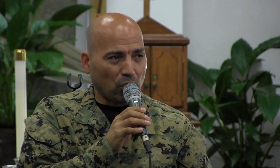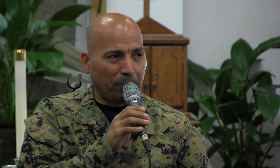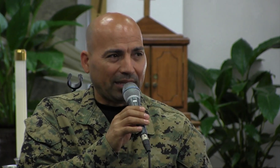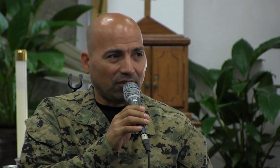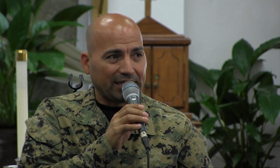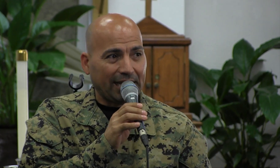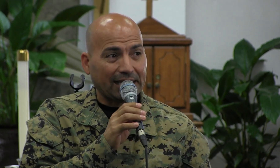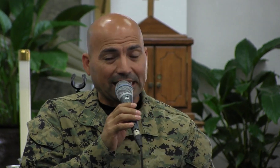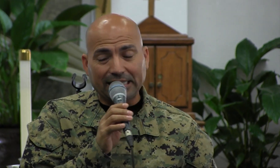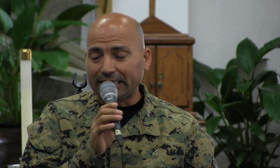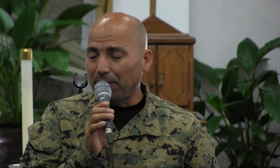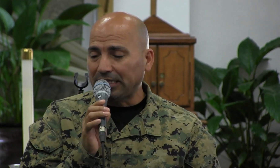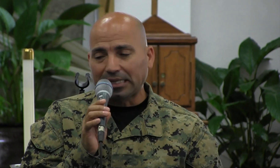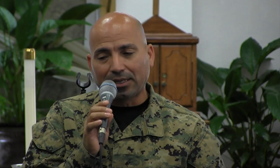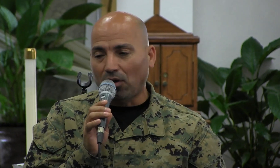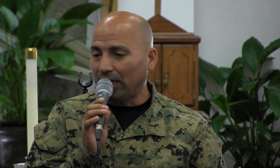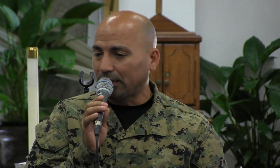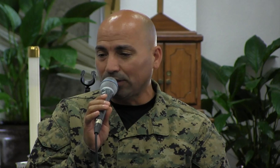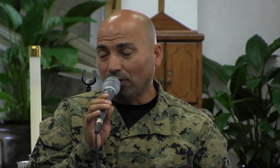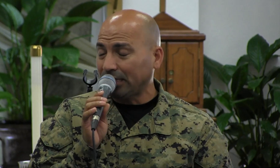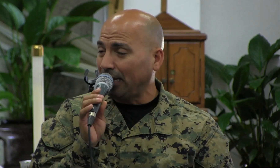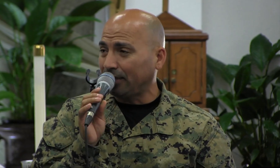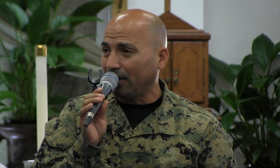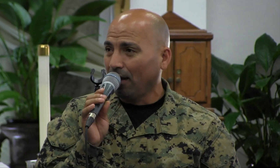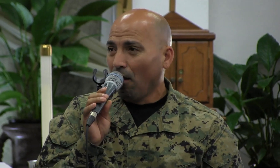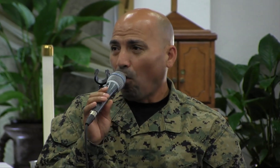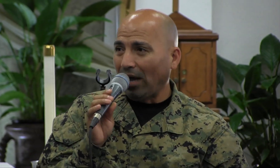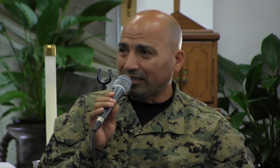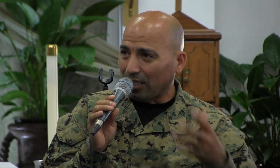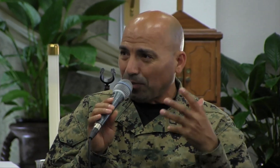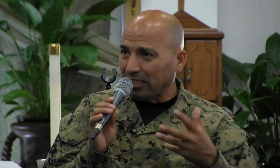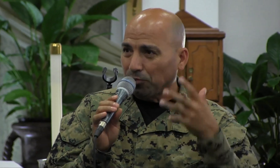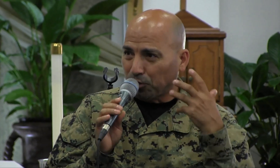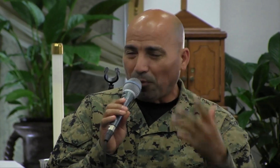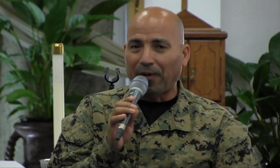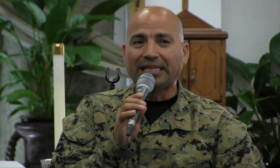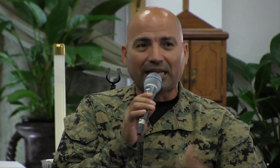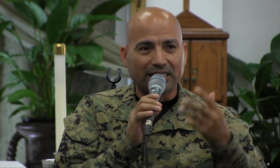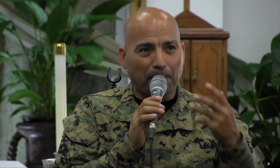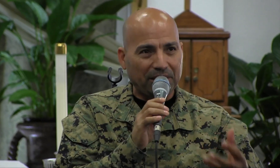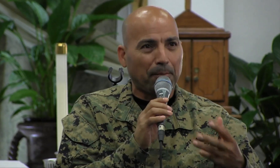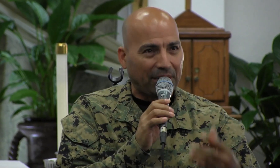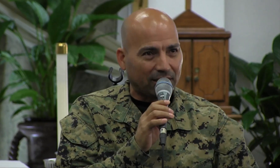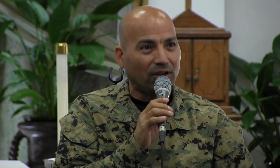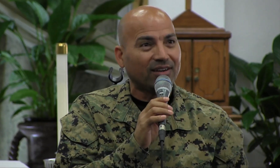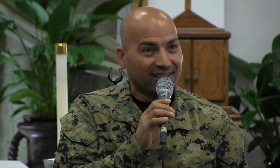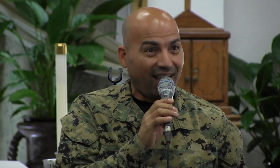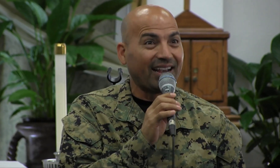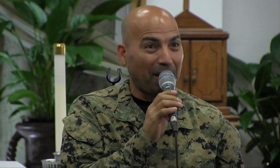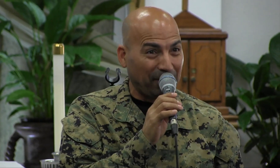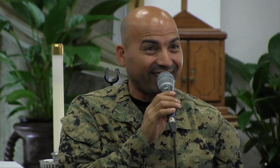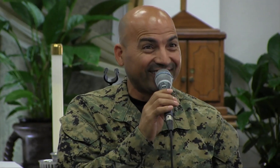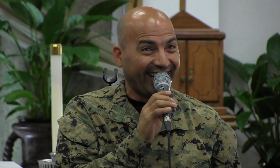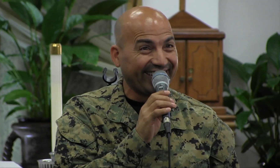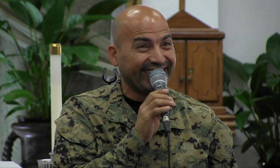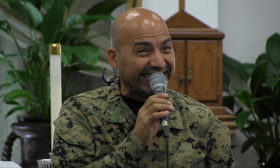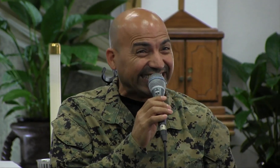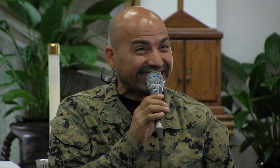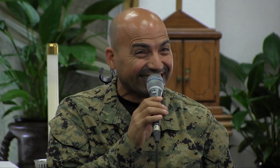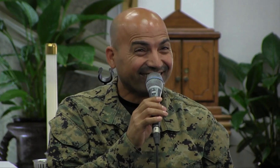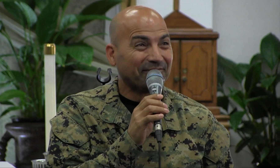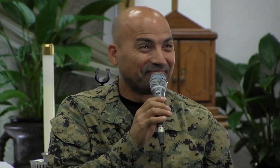El apóstol Pedro decía hasta 7 veces, dijo Jesús, no 7. Cuantas veces te ofendan y te pidan perdón, hay que